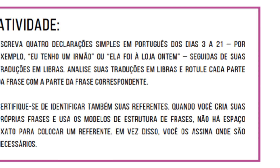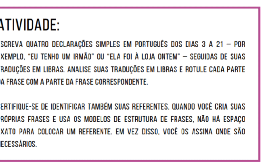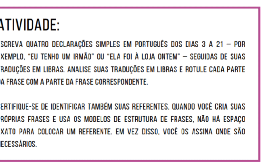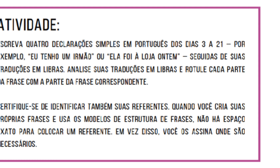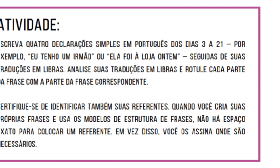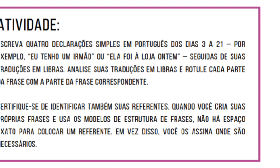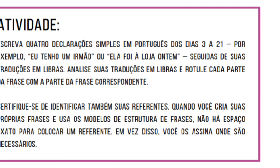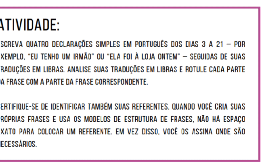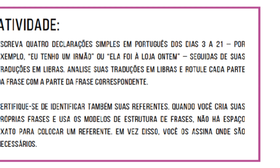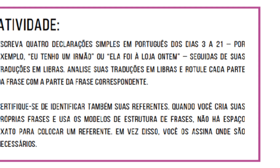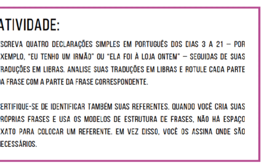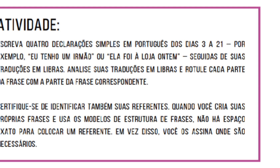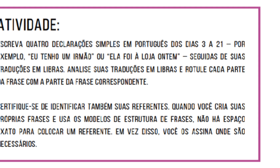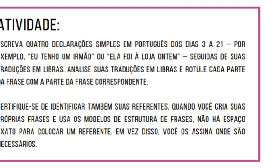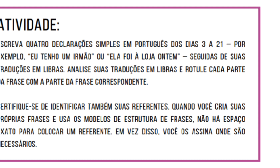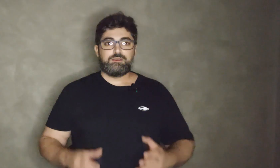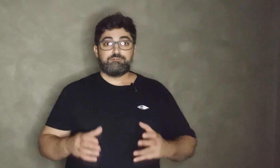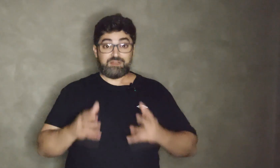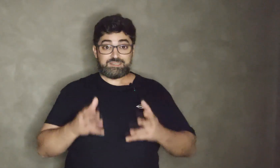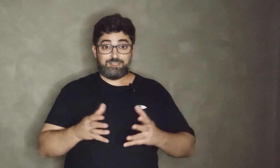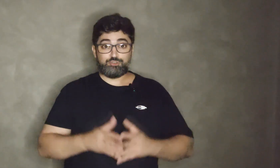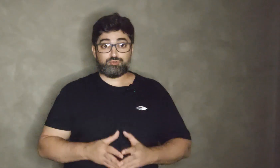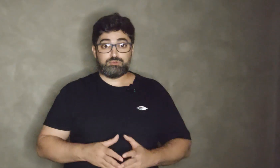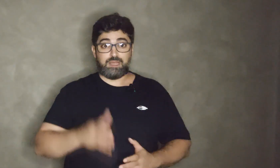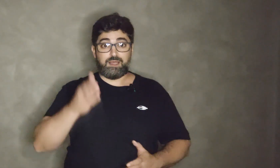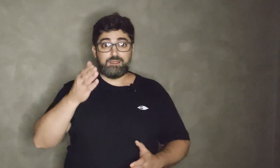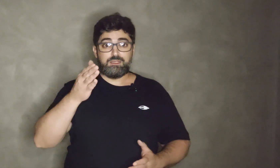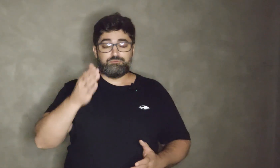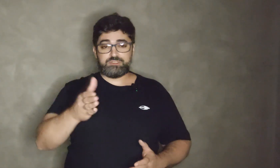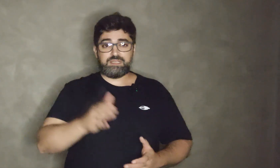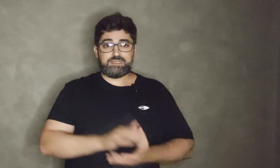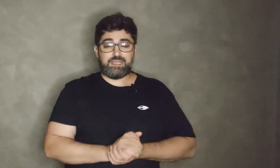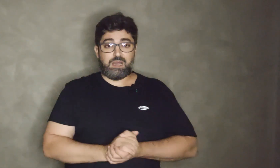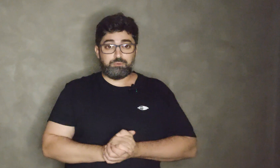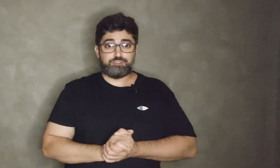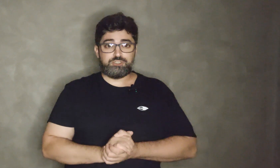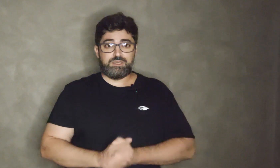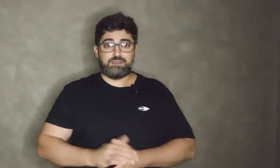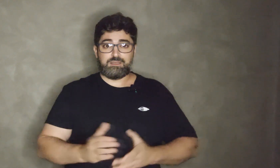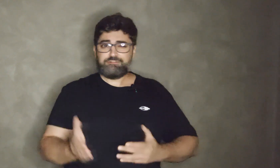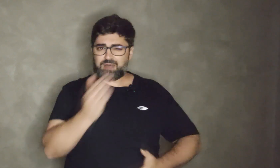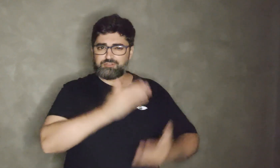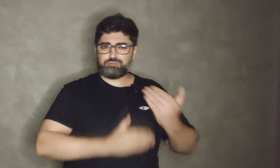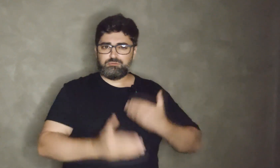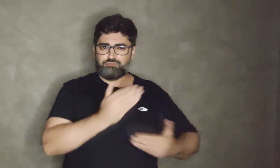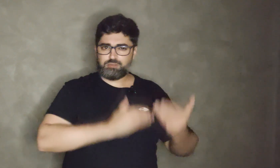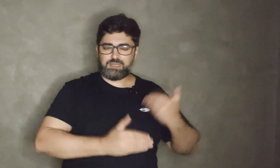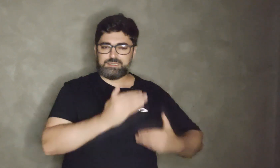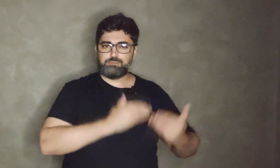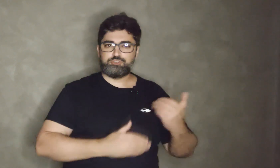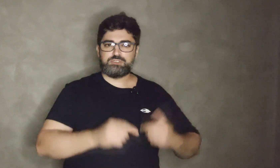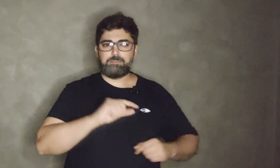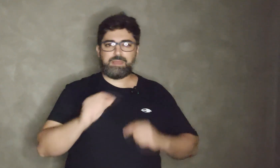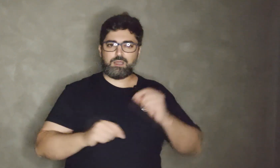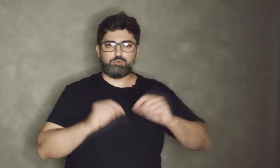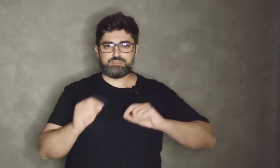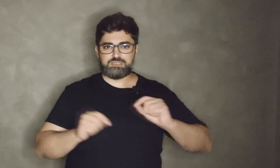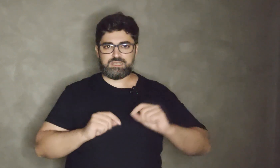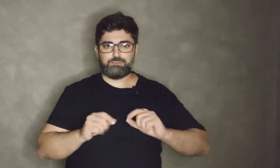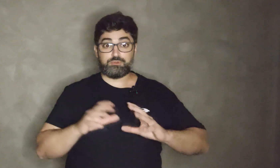são necessários. Faça isso, tá? Você que tem a apostila, é fácil. Volta lá na apostila, pega alguns exemplos